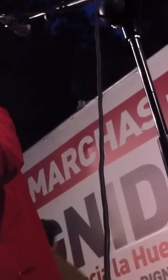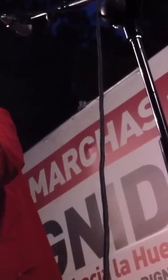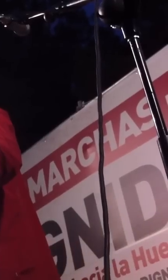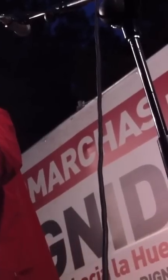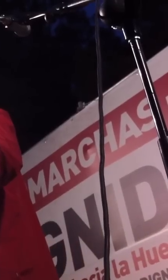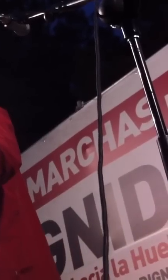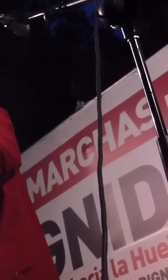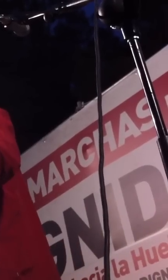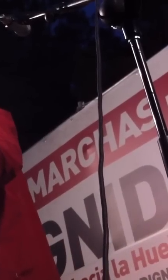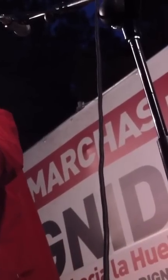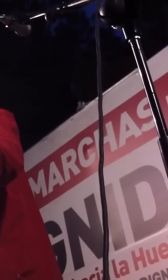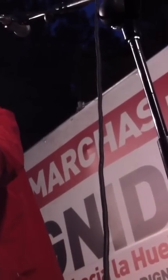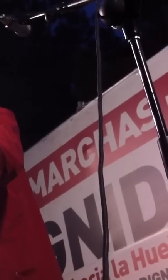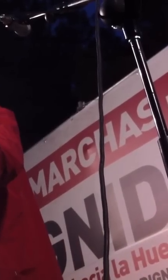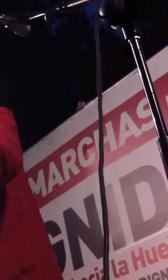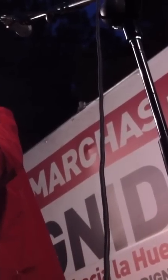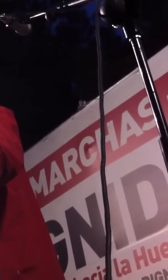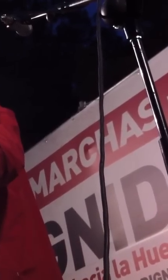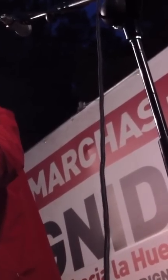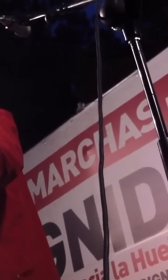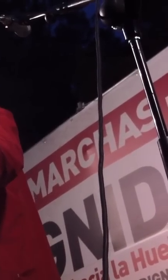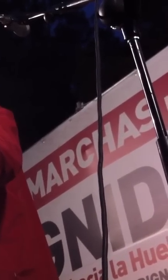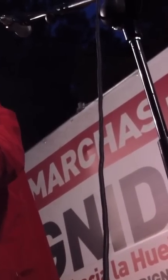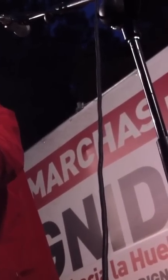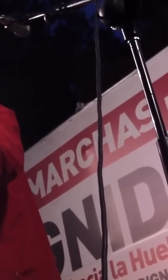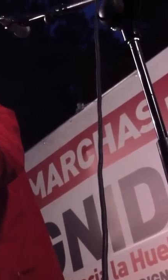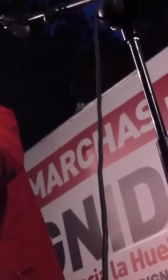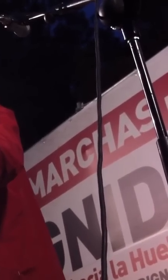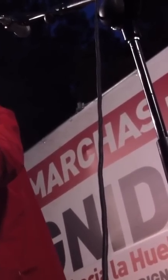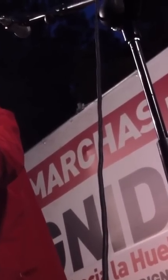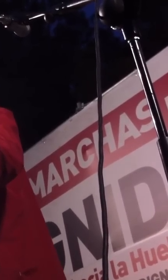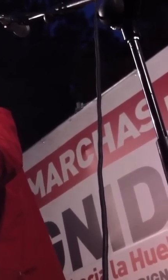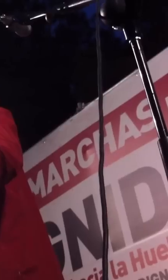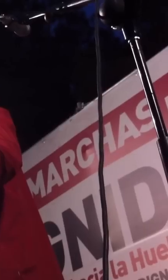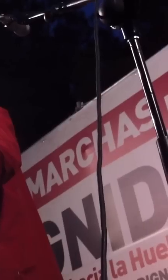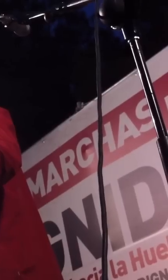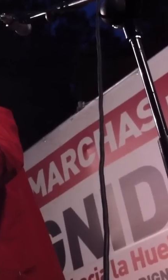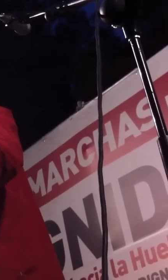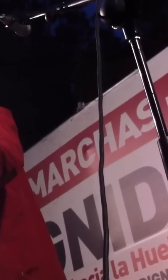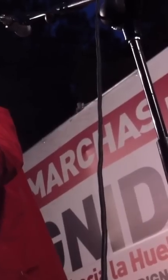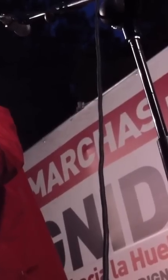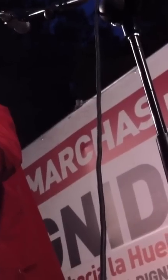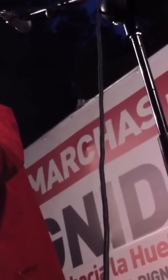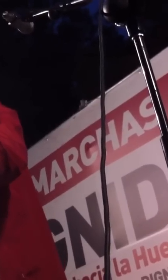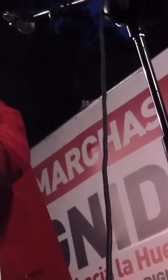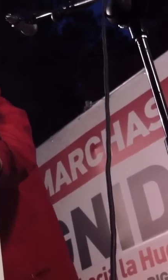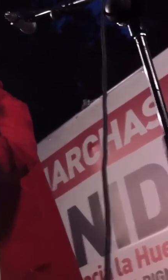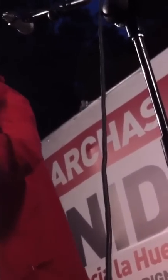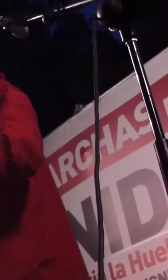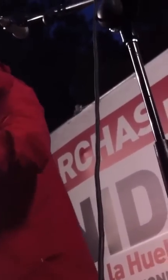con su salario para comer. Han conseguido llenar las colas de los comedores sociales con esa